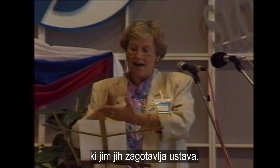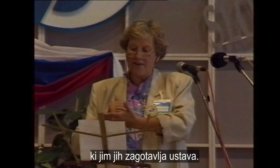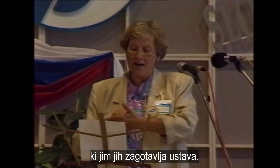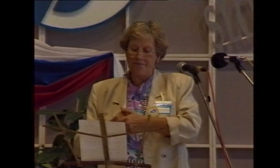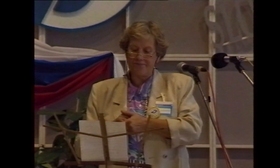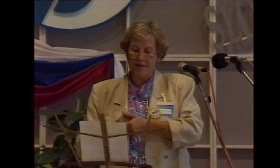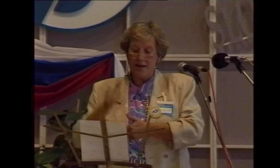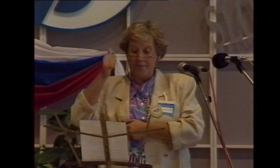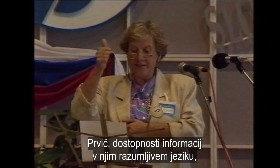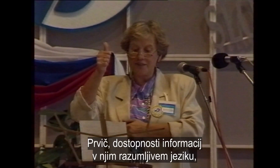ustava. Prvi,